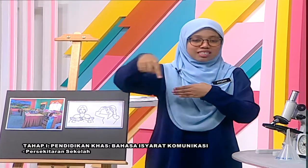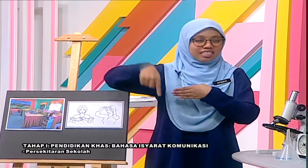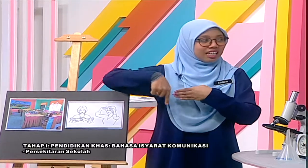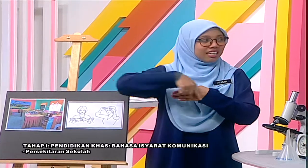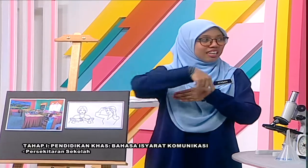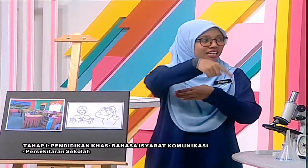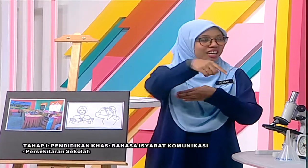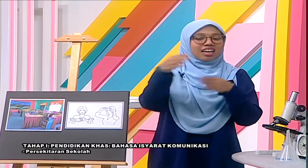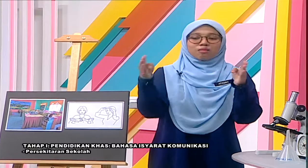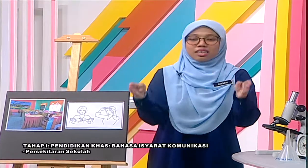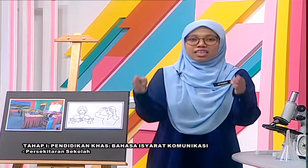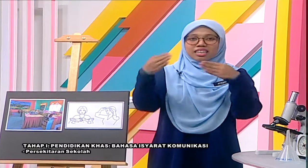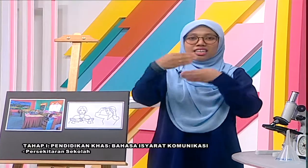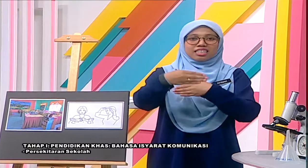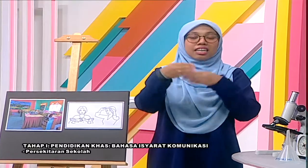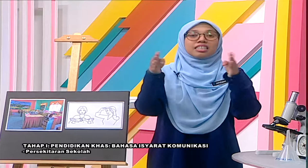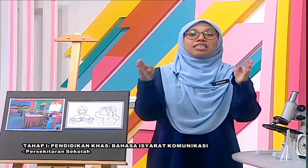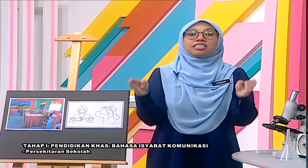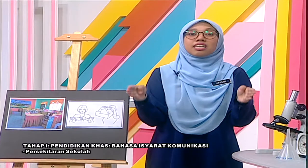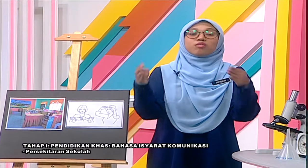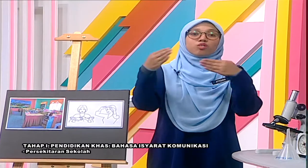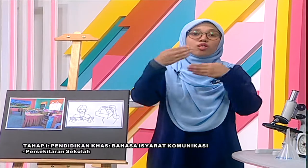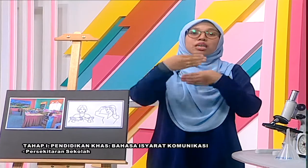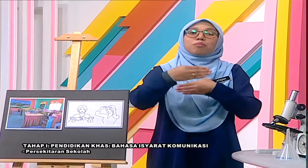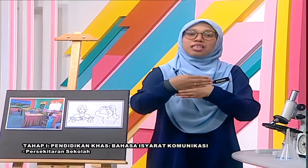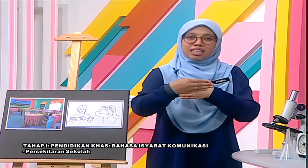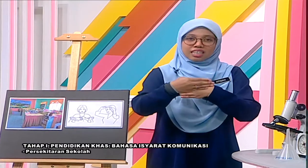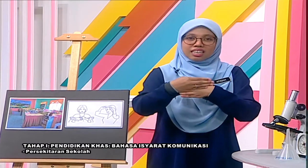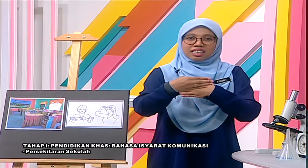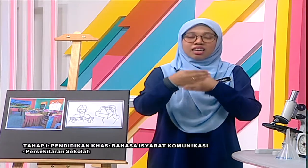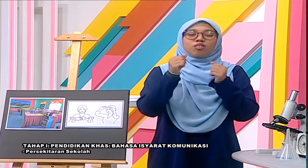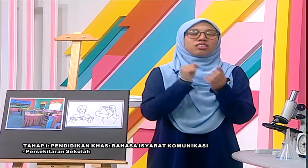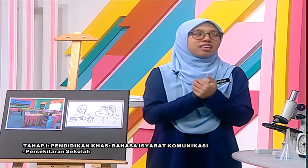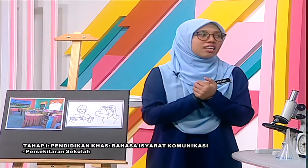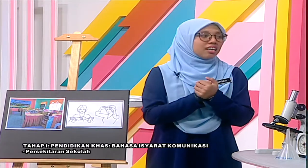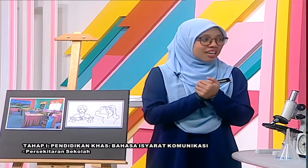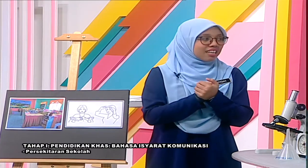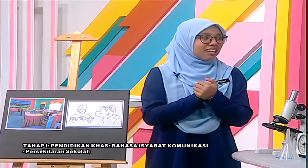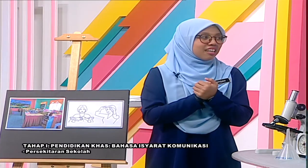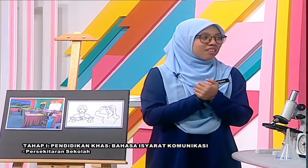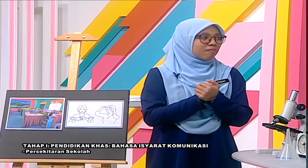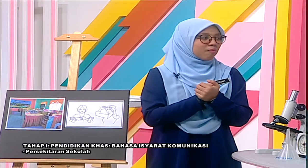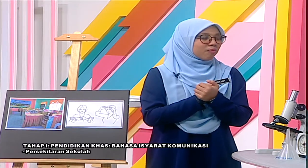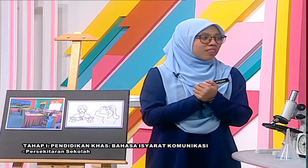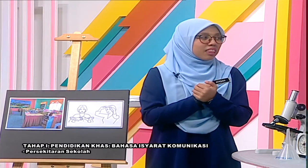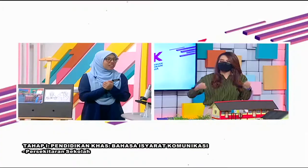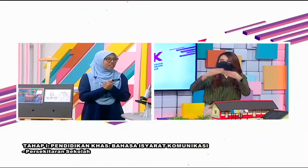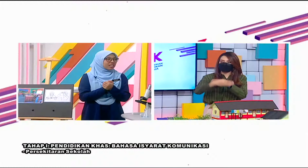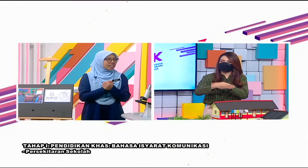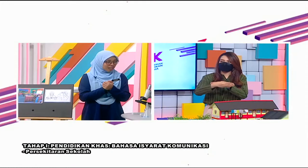segi kan? Bilik. Ini adalah isyarat untuk bilik. Bilik. Apa sahaja bilik begini.